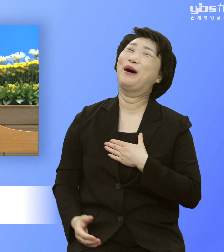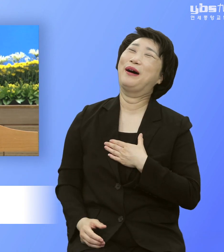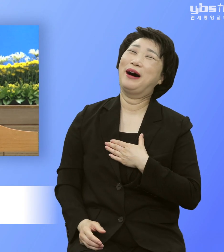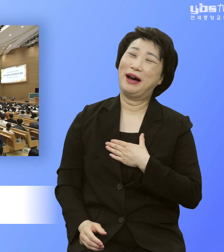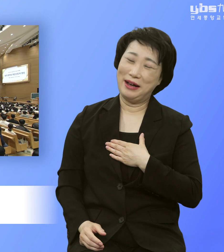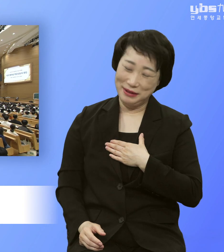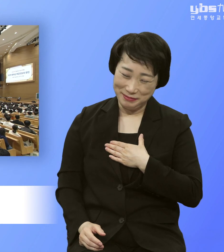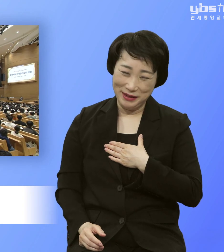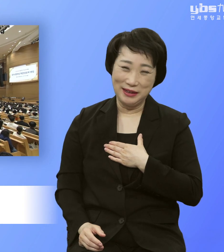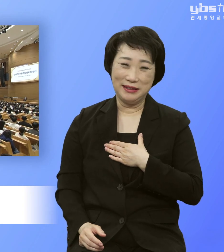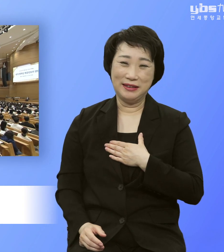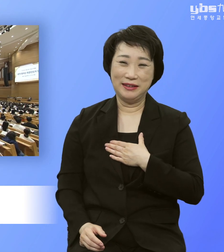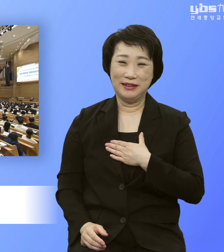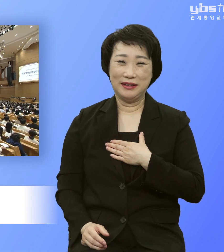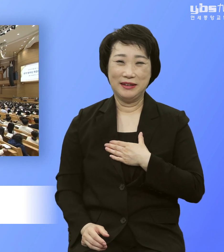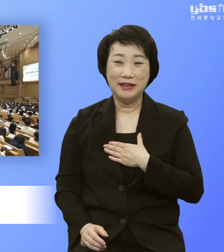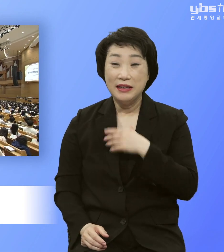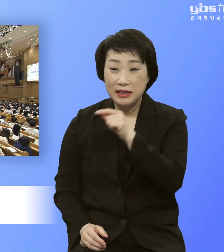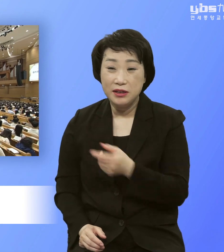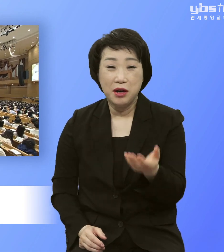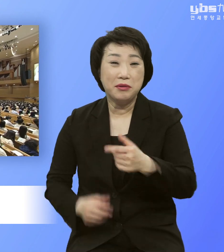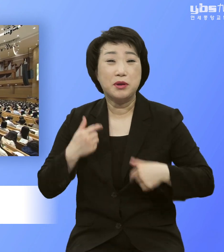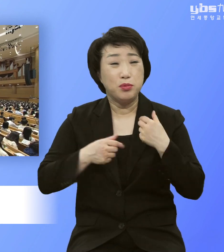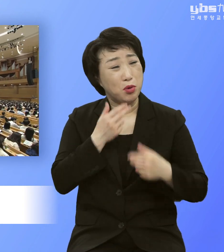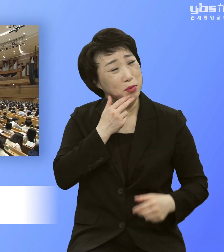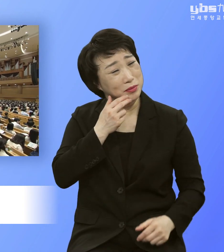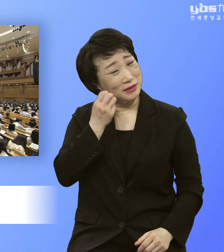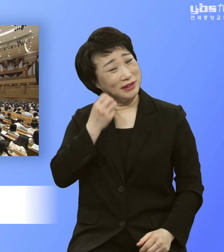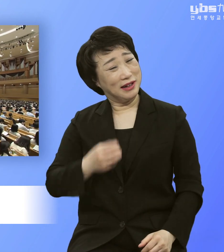취업이라 이 말이야. 근데 안 기뻐?